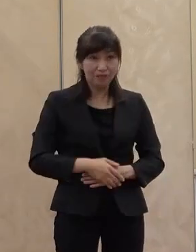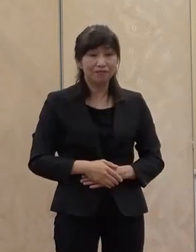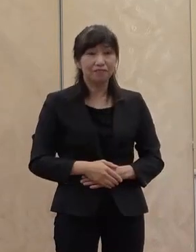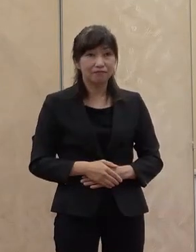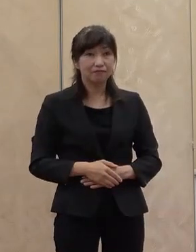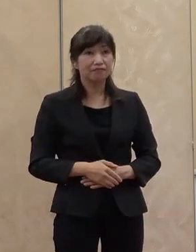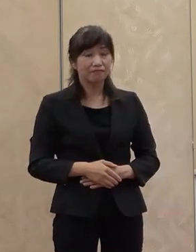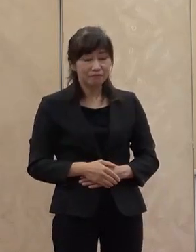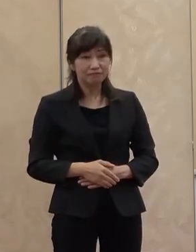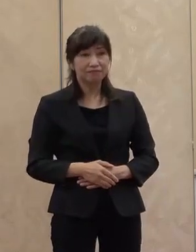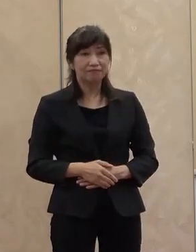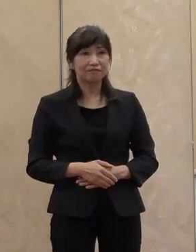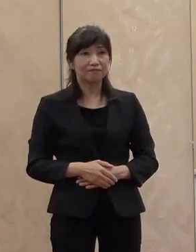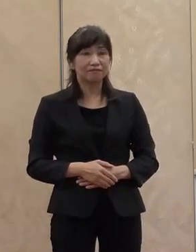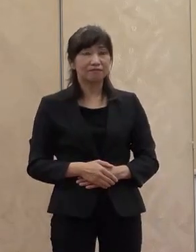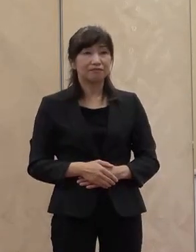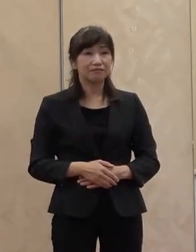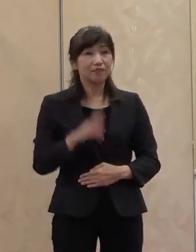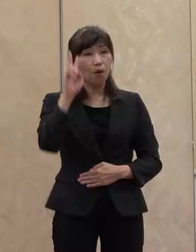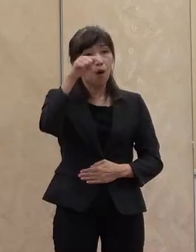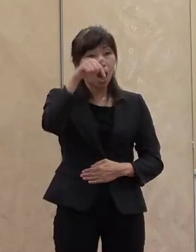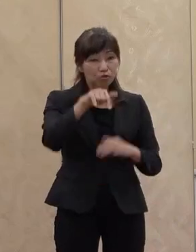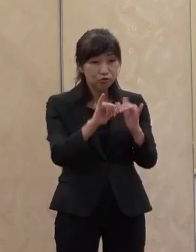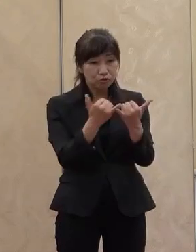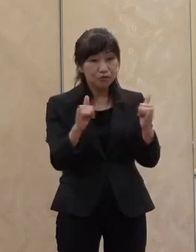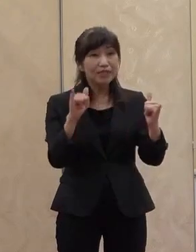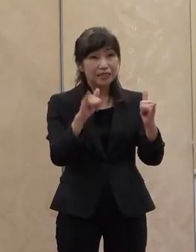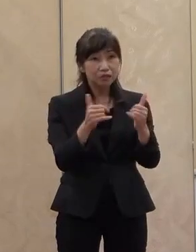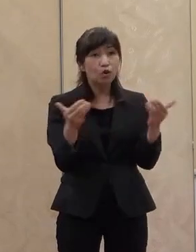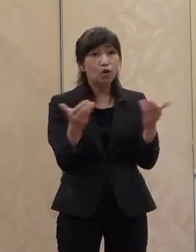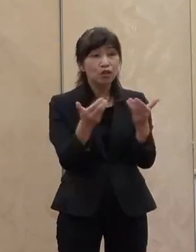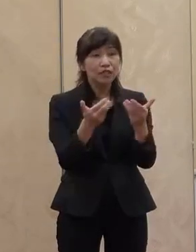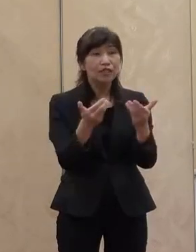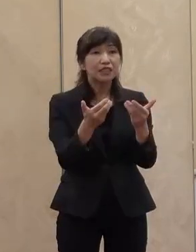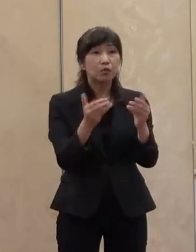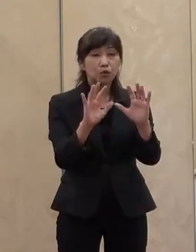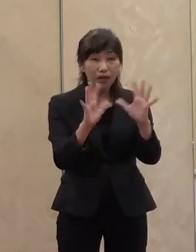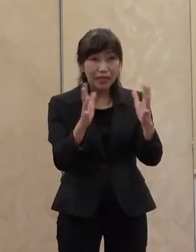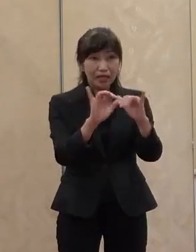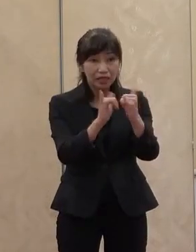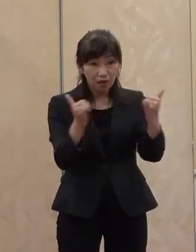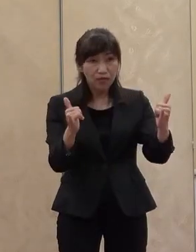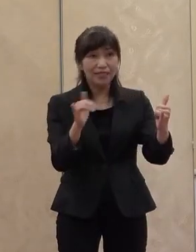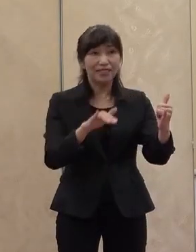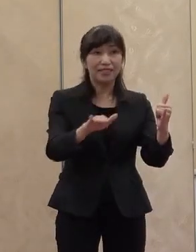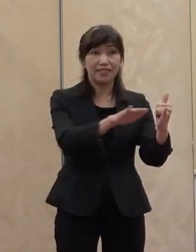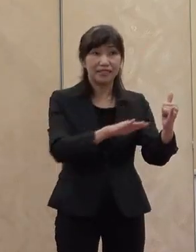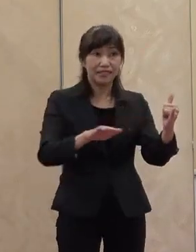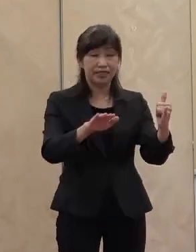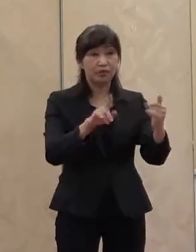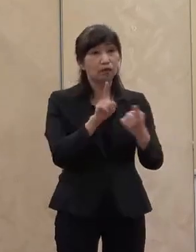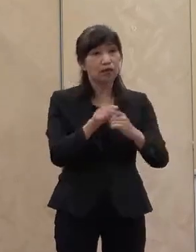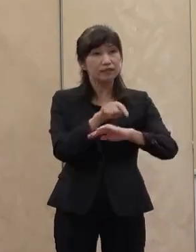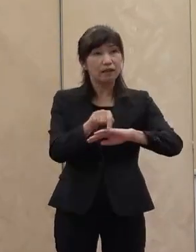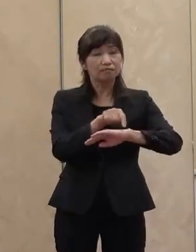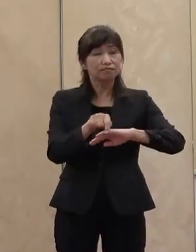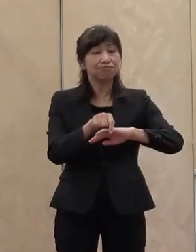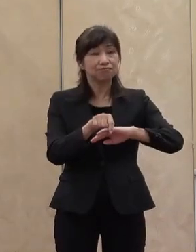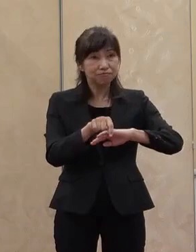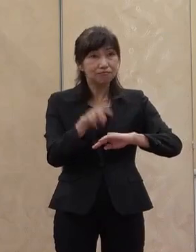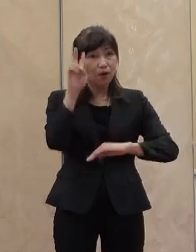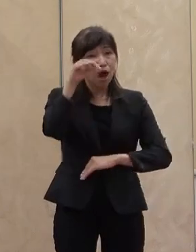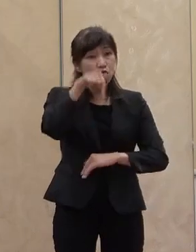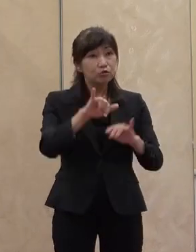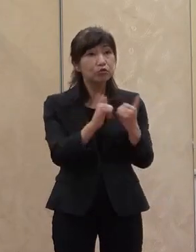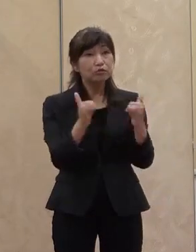大阪府民の失業者対策ですから、大阪府民の方が再就職